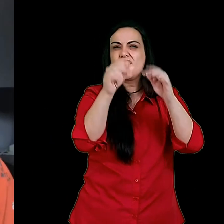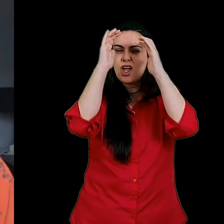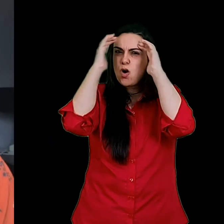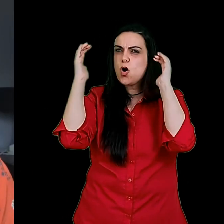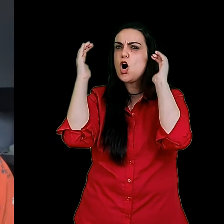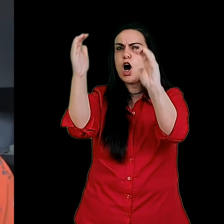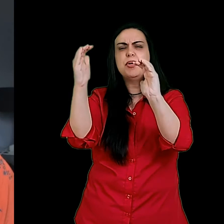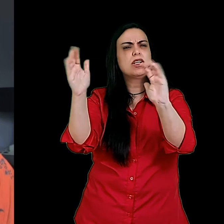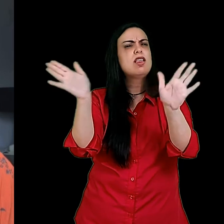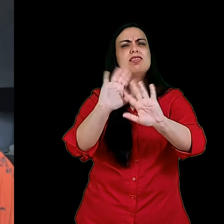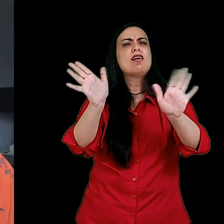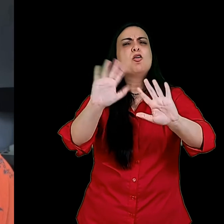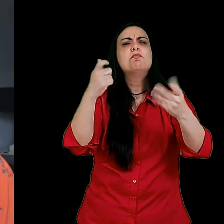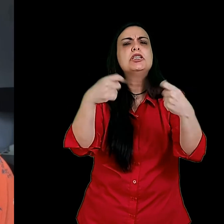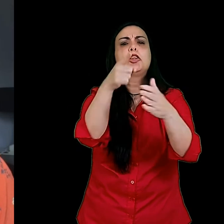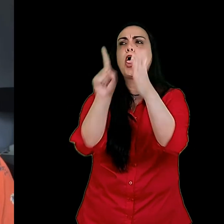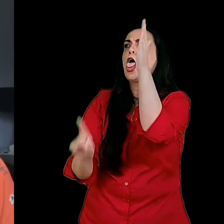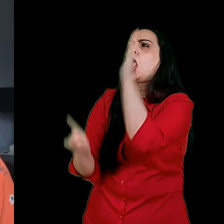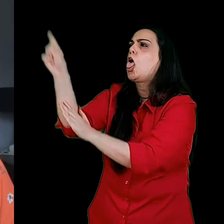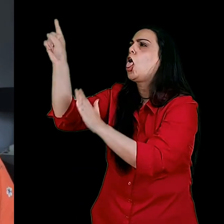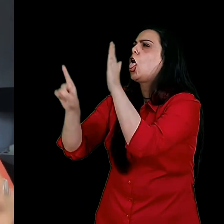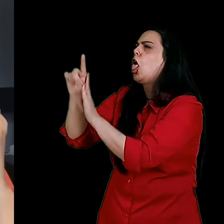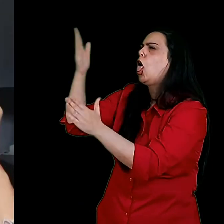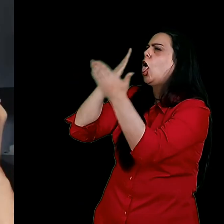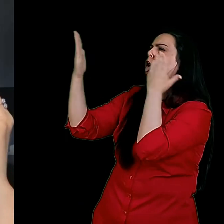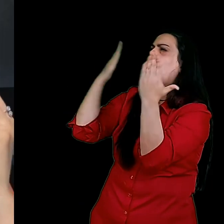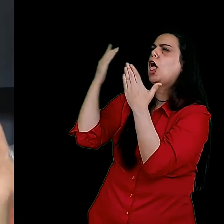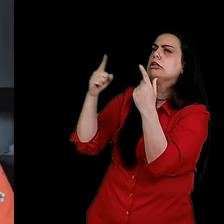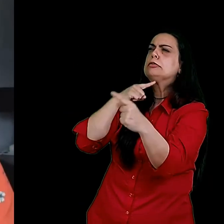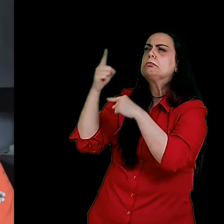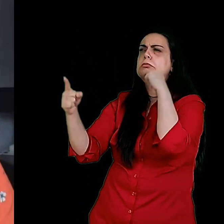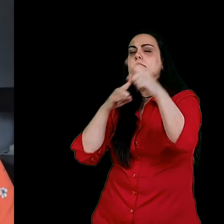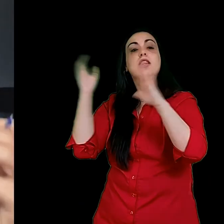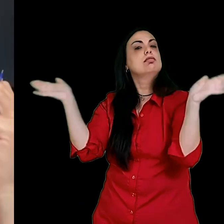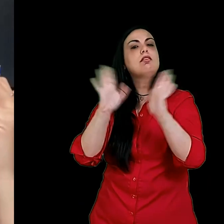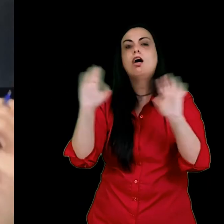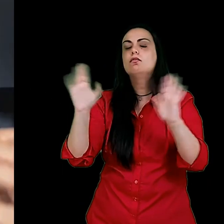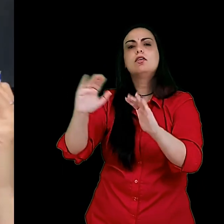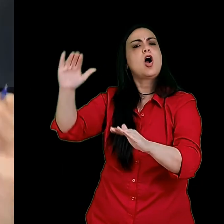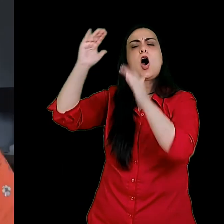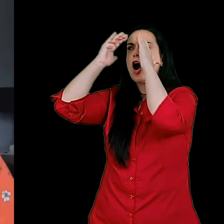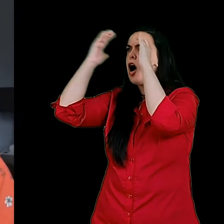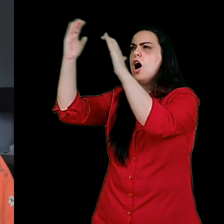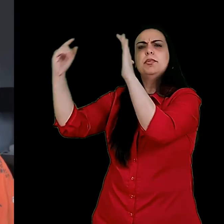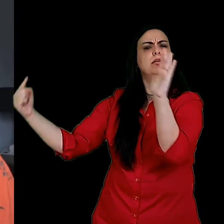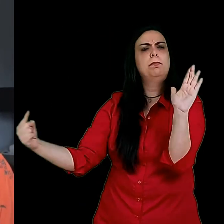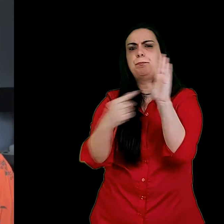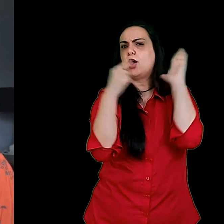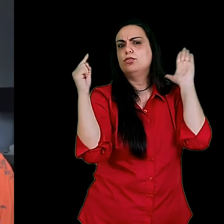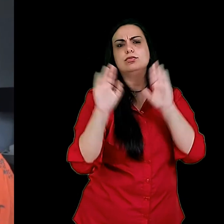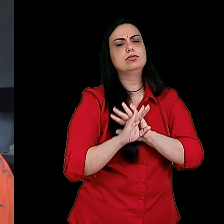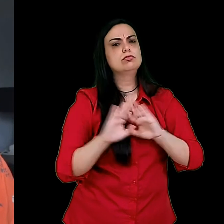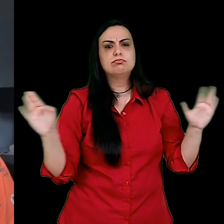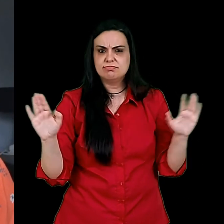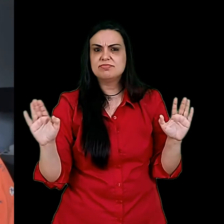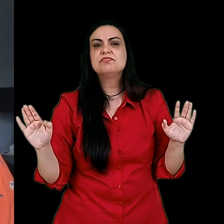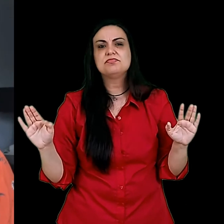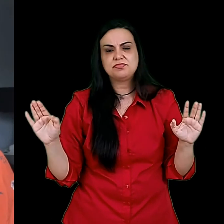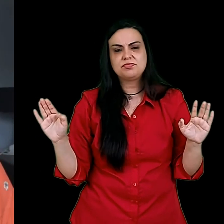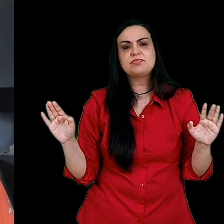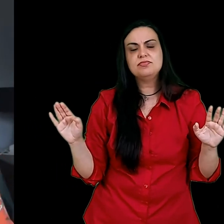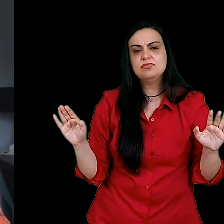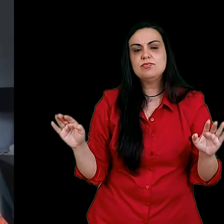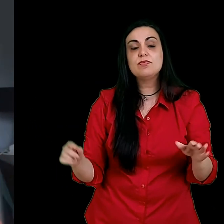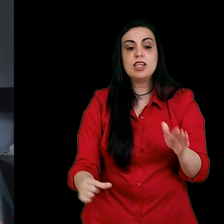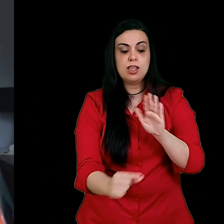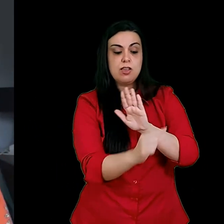que você anote isso aí no seu bloco, tá bom? Obedecendo sem questionar.